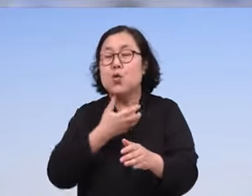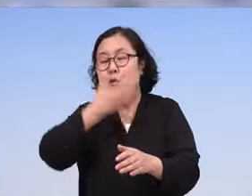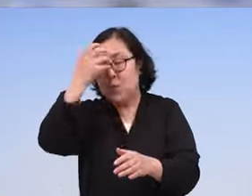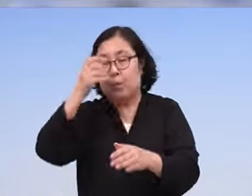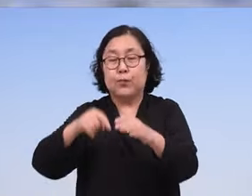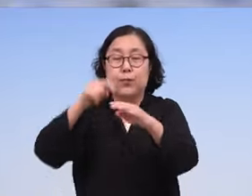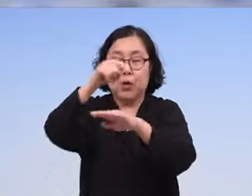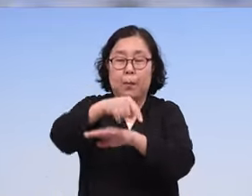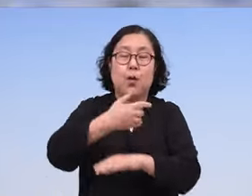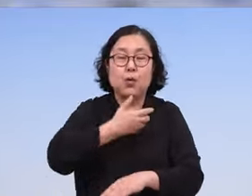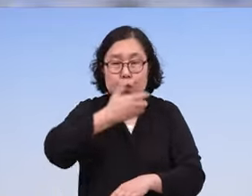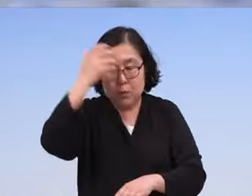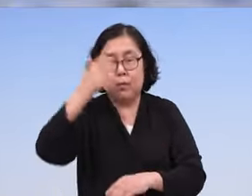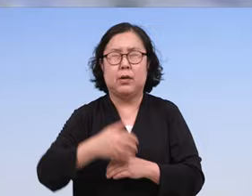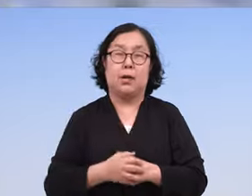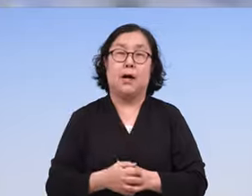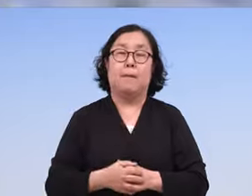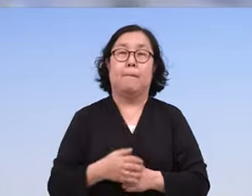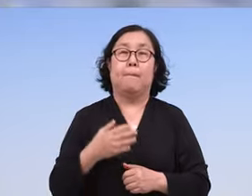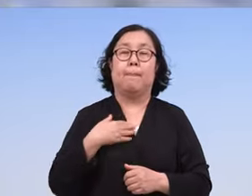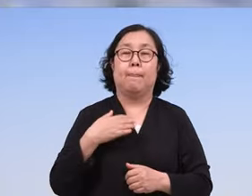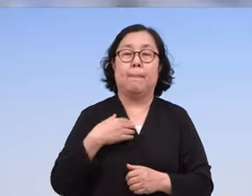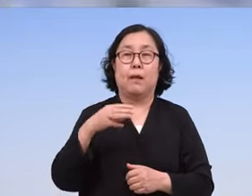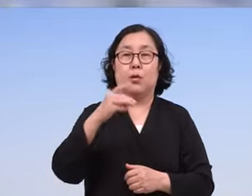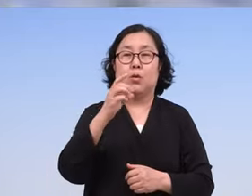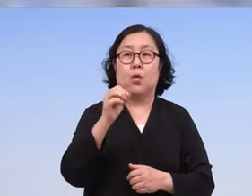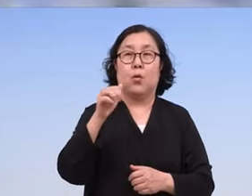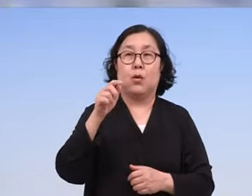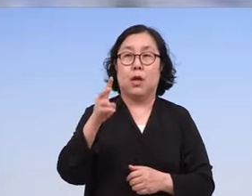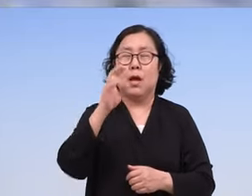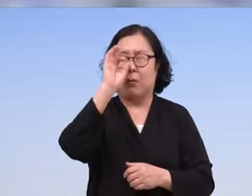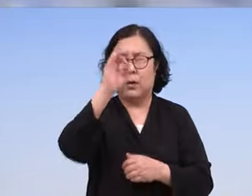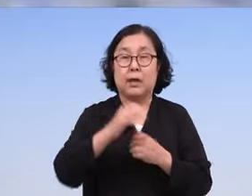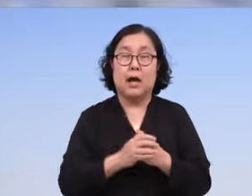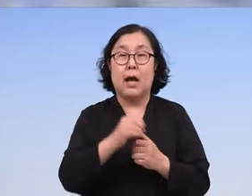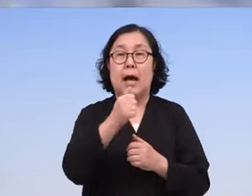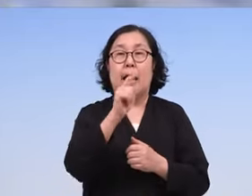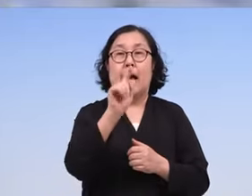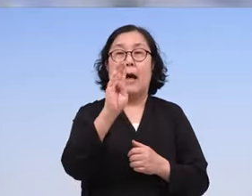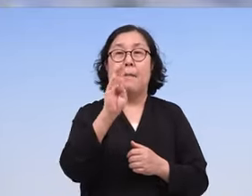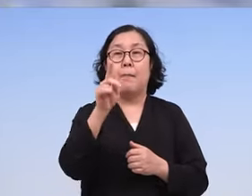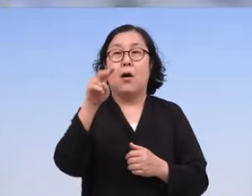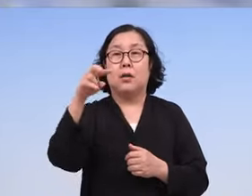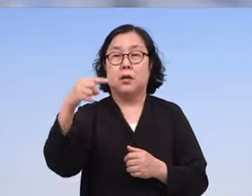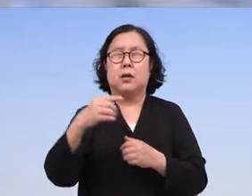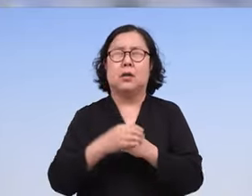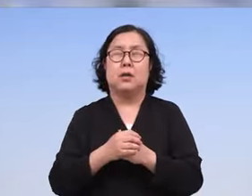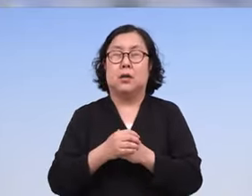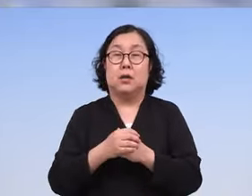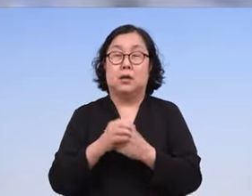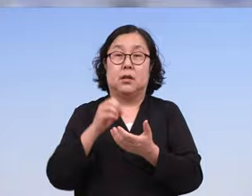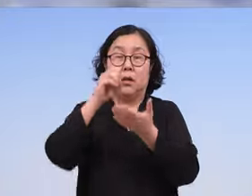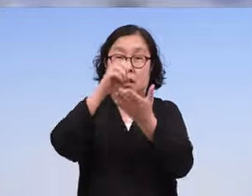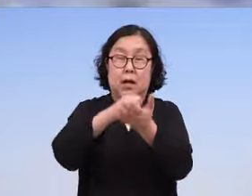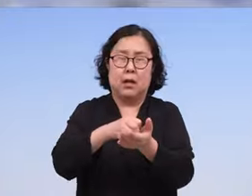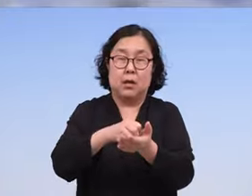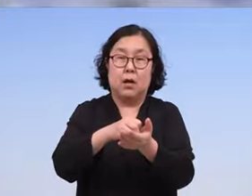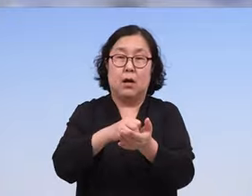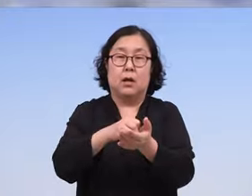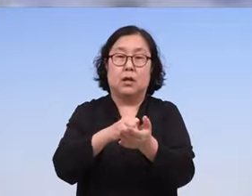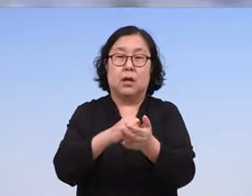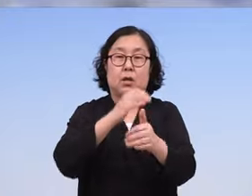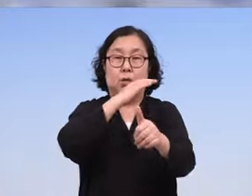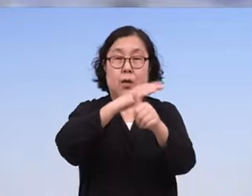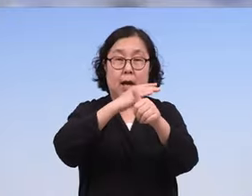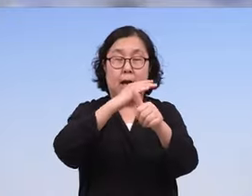근데 우리 아들한테 그런 얘기했거든요. 근데 언젠가 그 통계를 보니까 그 하버드 대학교 들어가서 퇴학당하는